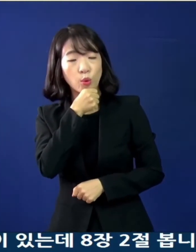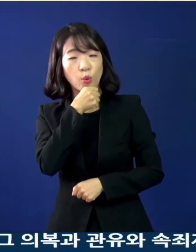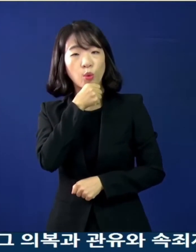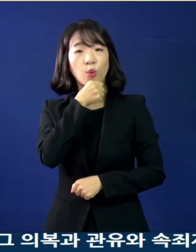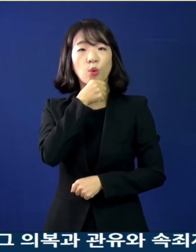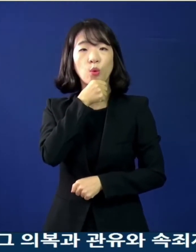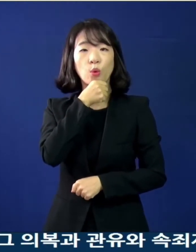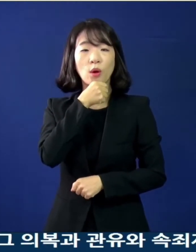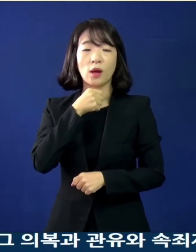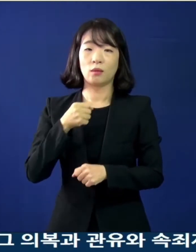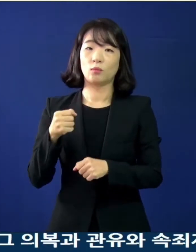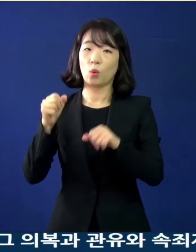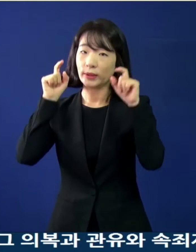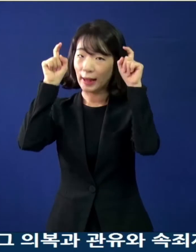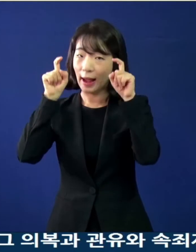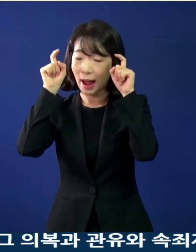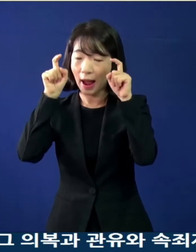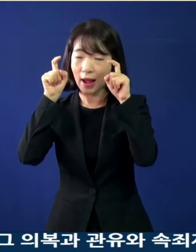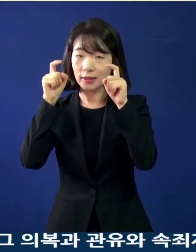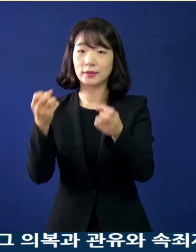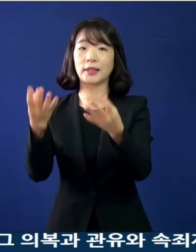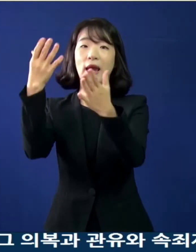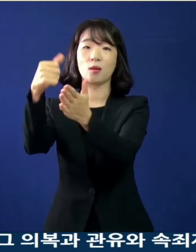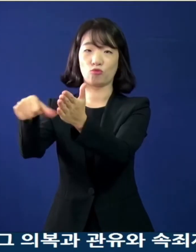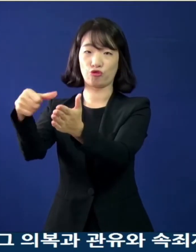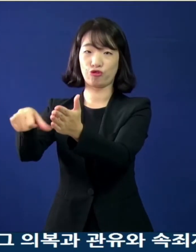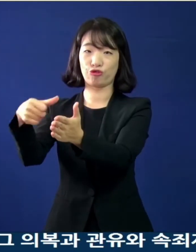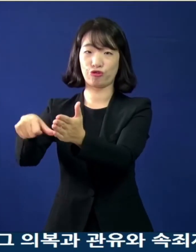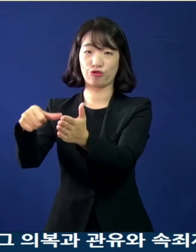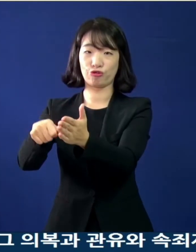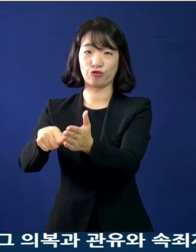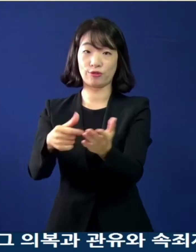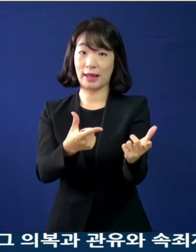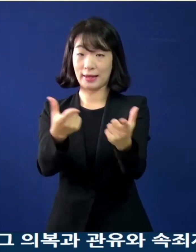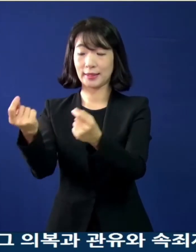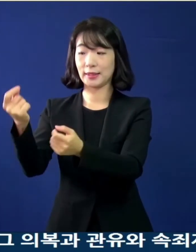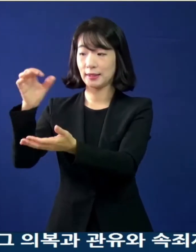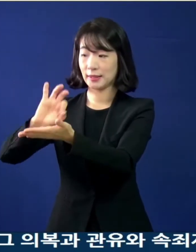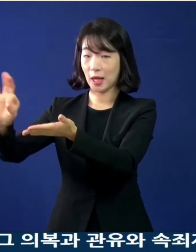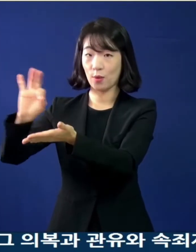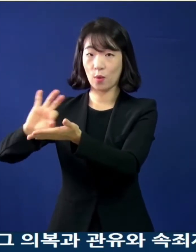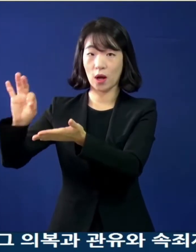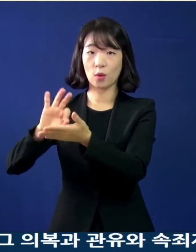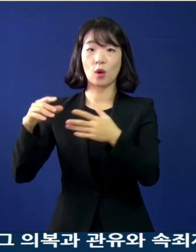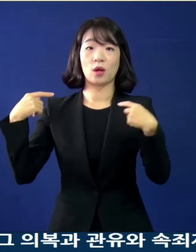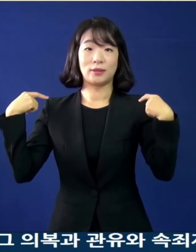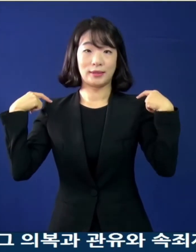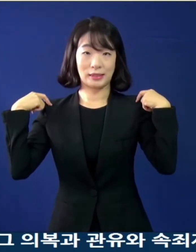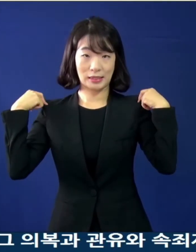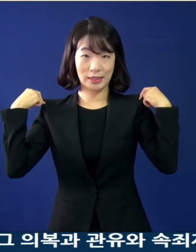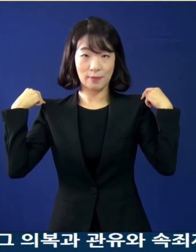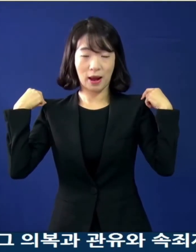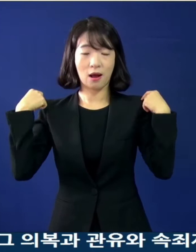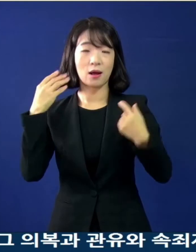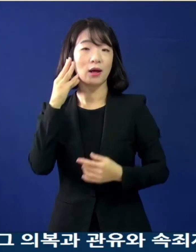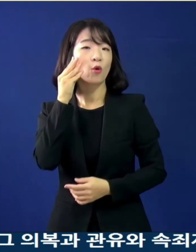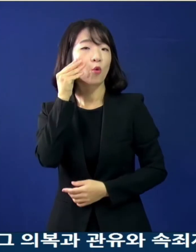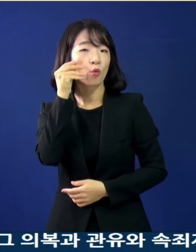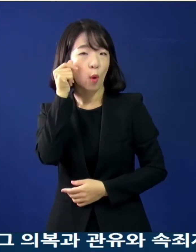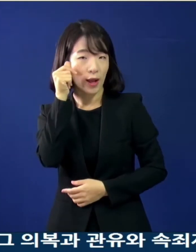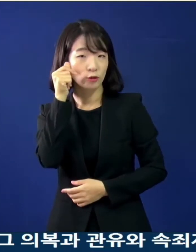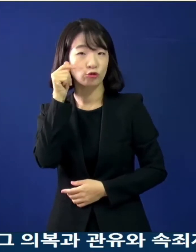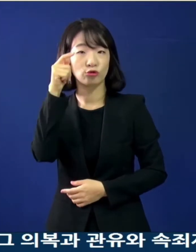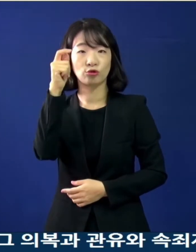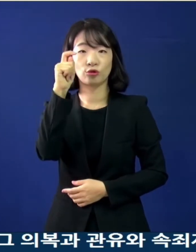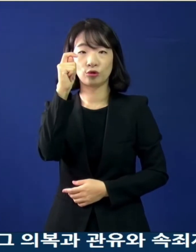무교병 한 광주리, 이건 제물들이니까 다 같이 쓰게 될 거고요. 의복과 관유가 제사장을 위한